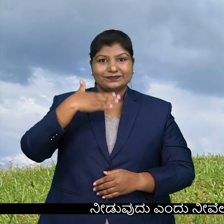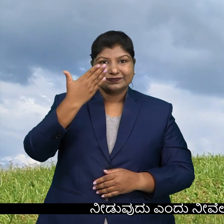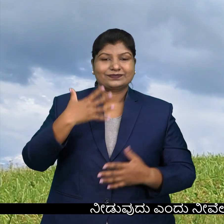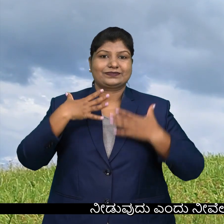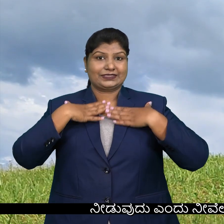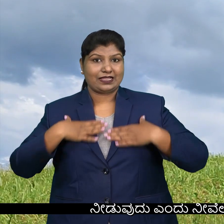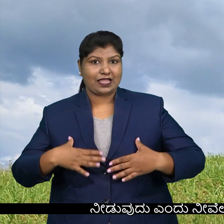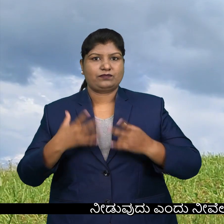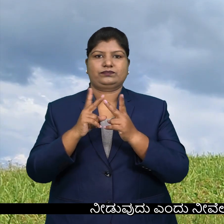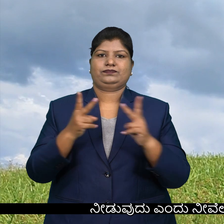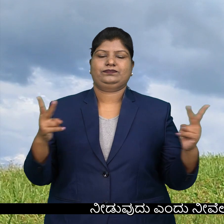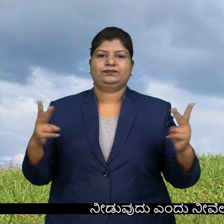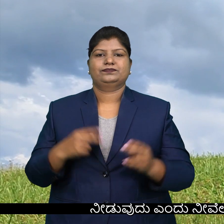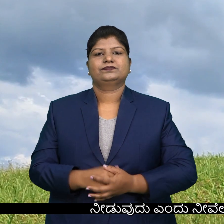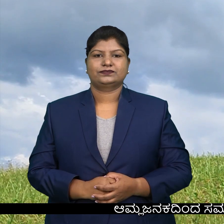ಮಾಡಿಕೊಂಡಿದ್ದೀರಿ.